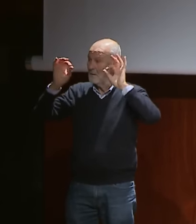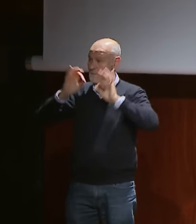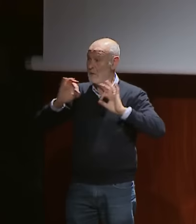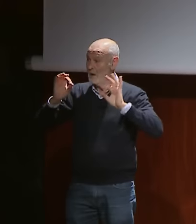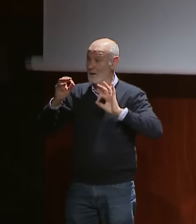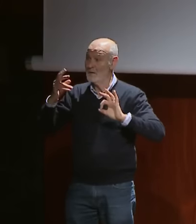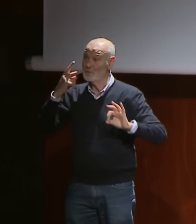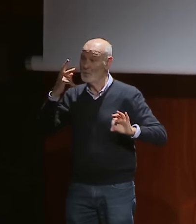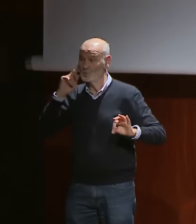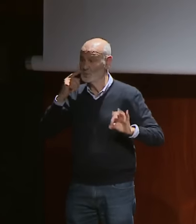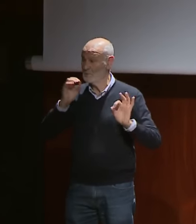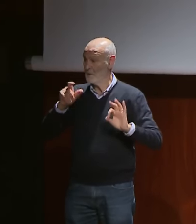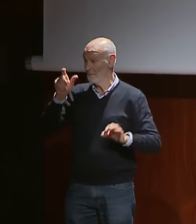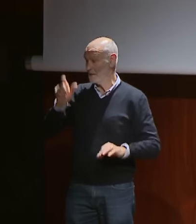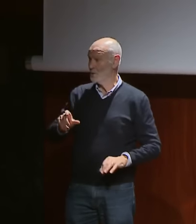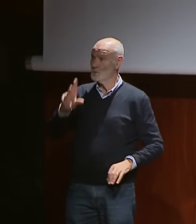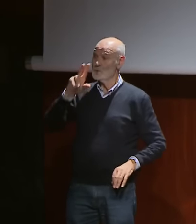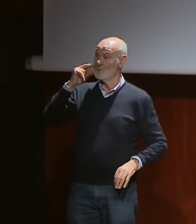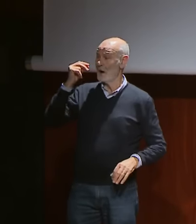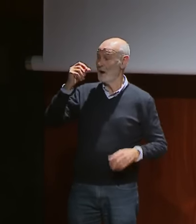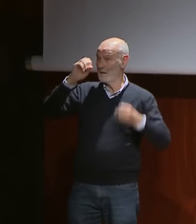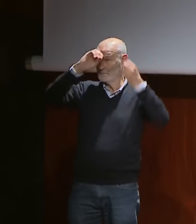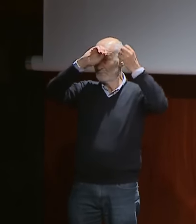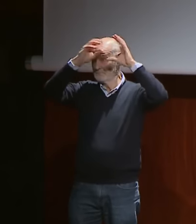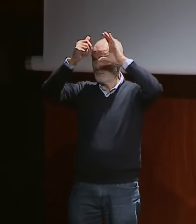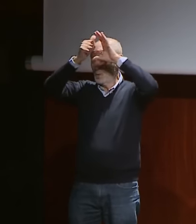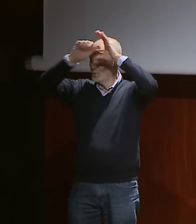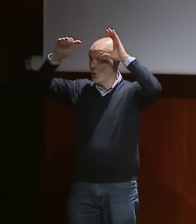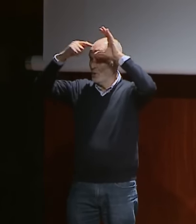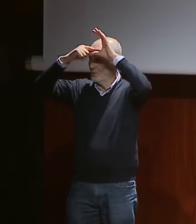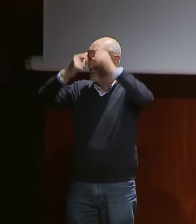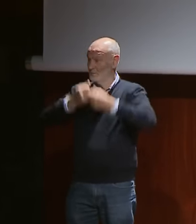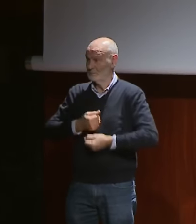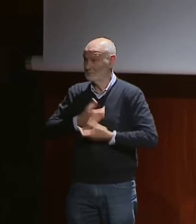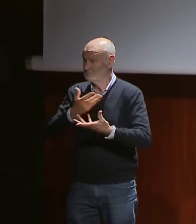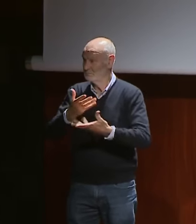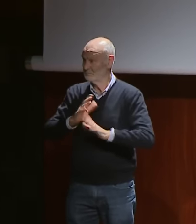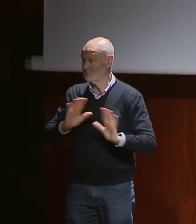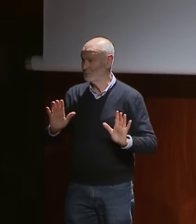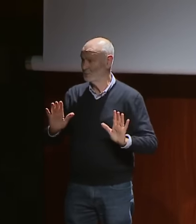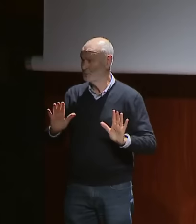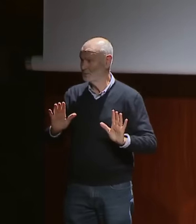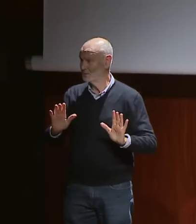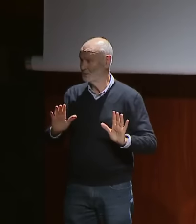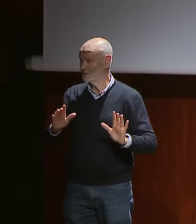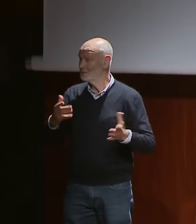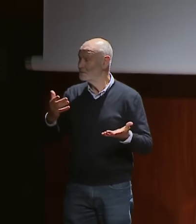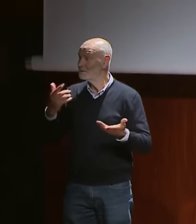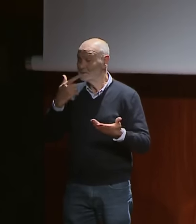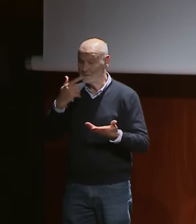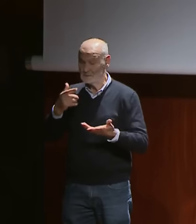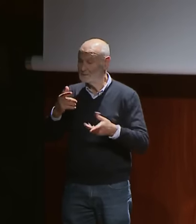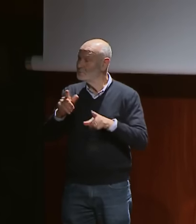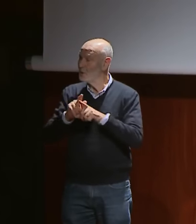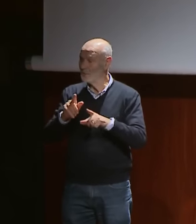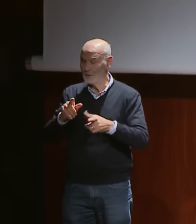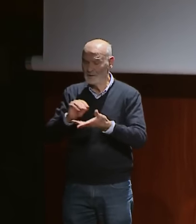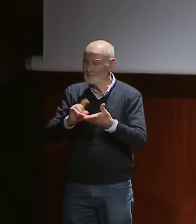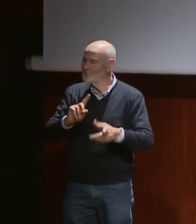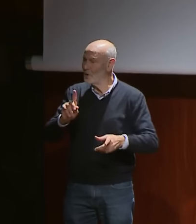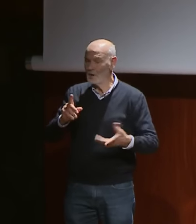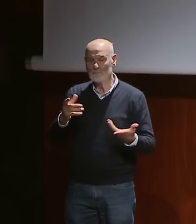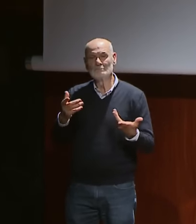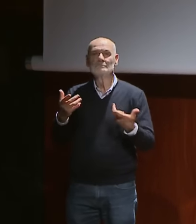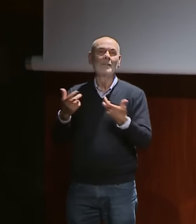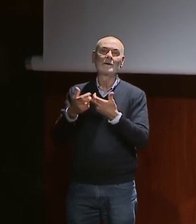dit au niveau de la tête. Et là, c'est une activité humaine qui se fait au niveau de l'esprit, au